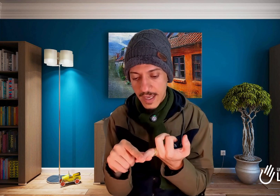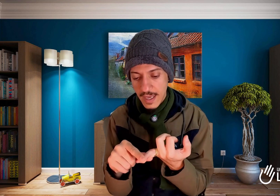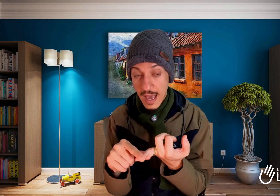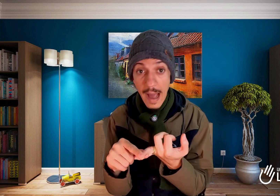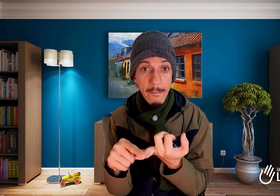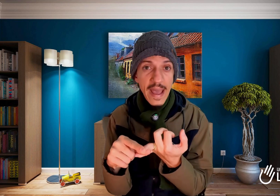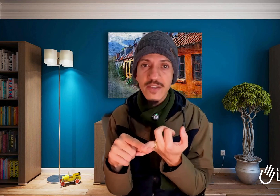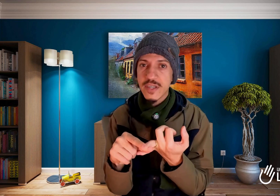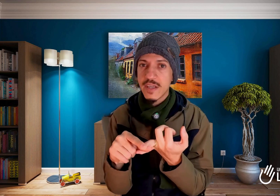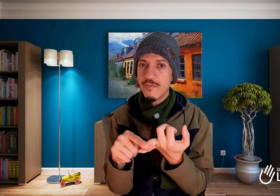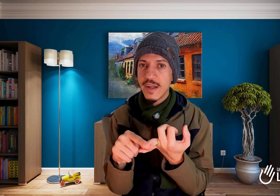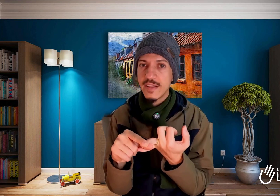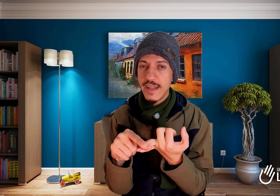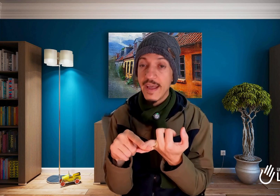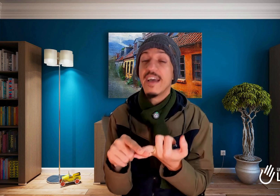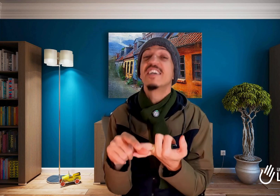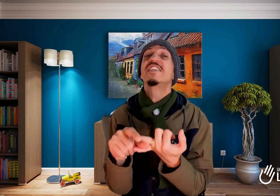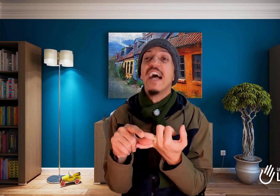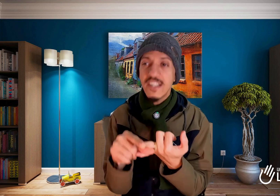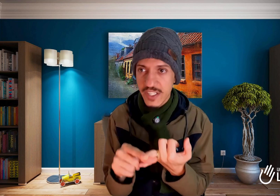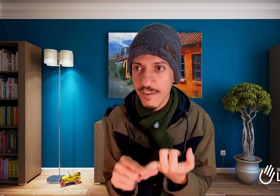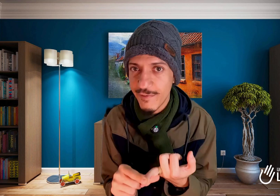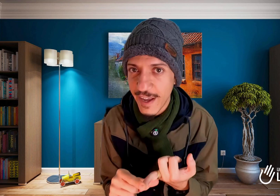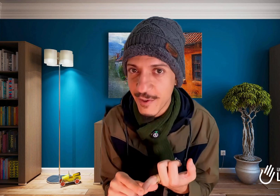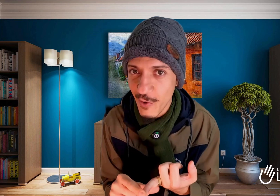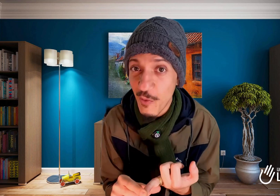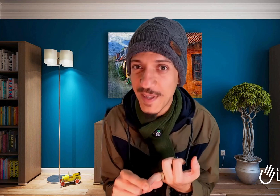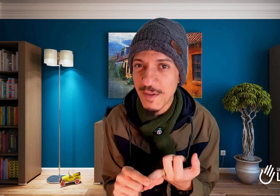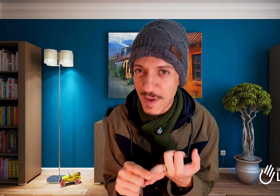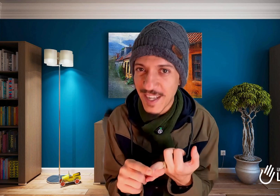a médica que foi atender já tinha feito uma disciplina de Libras